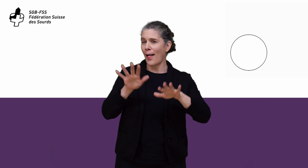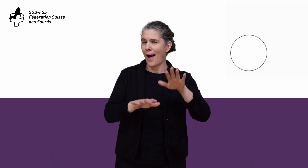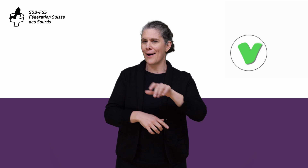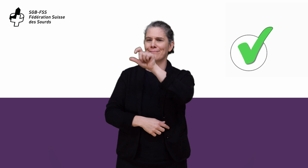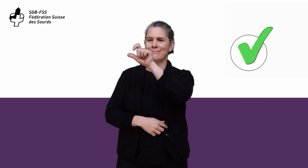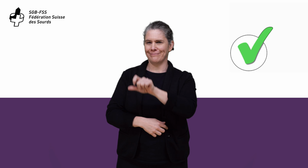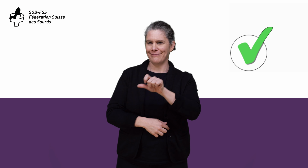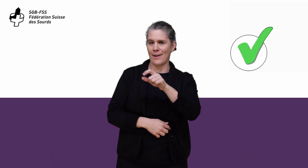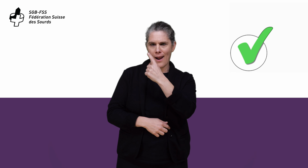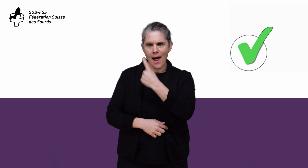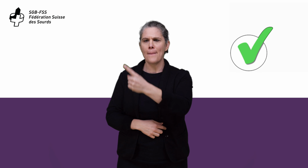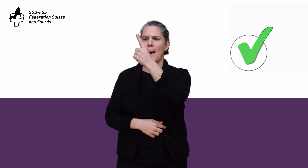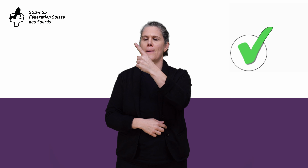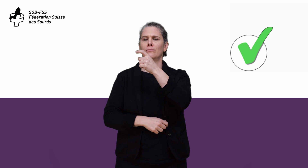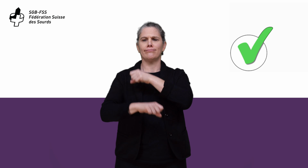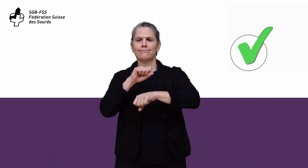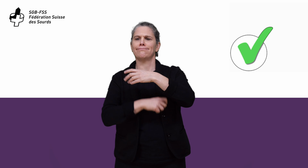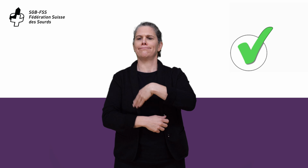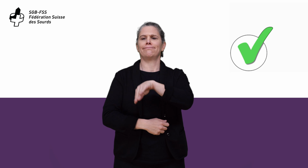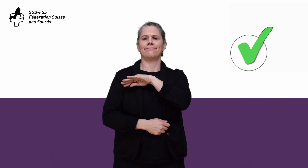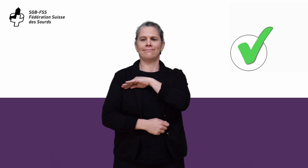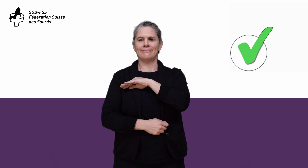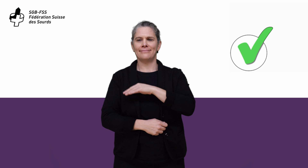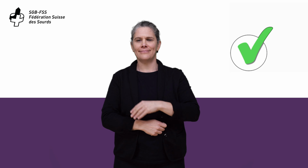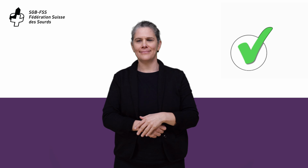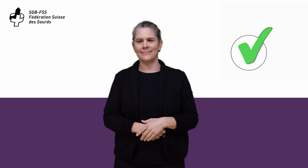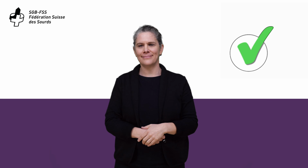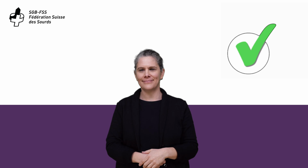prochaine fois, la personne s'en chargera peut-être elle-même.